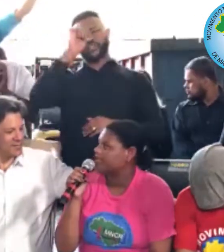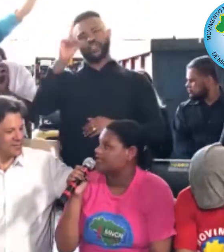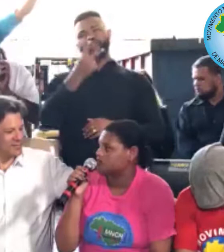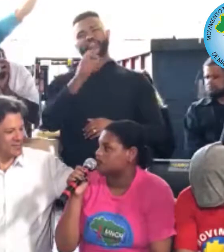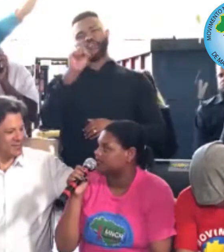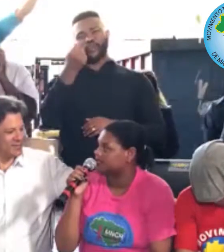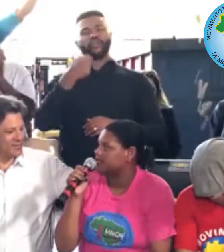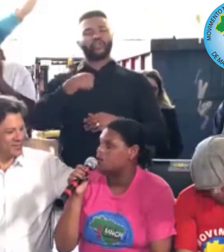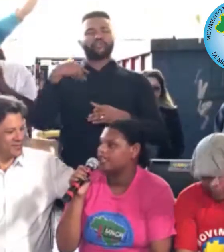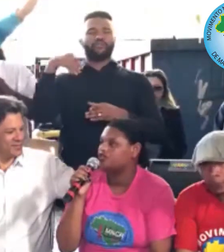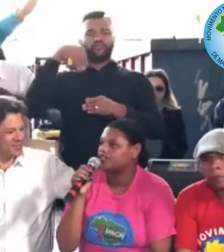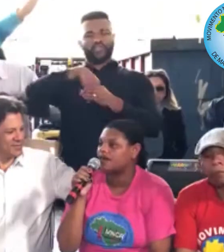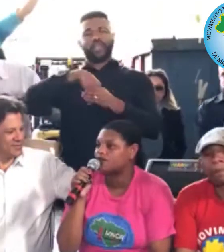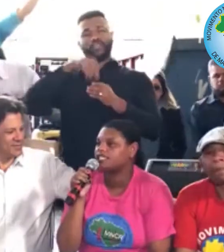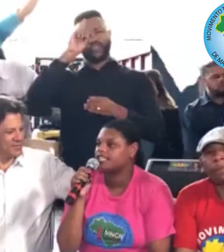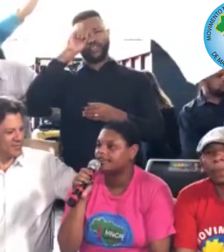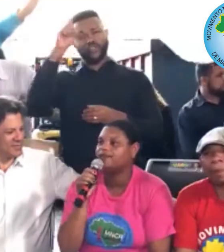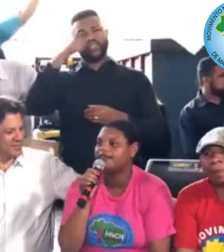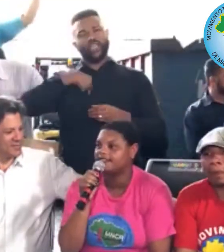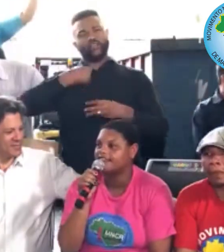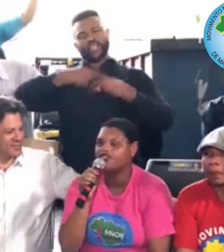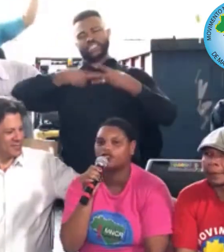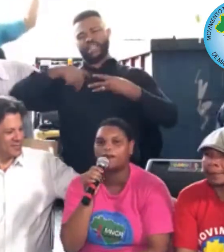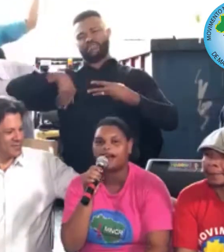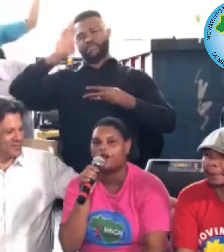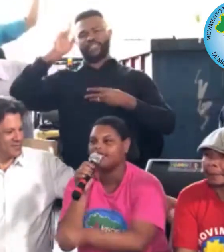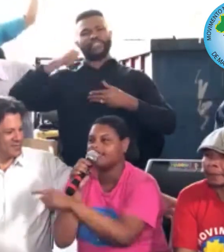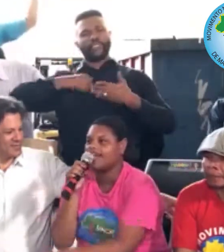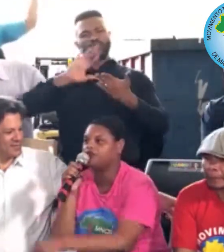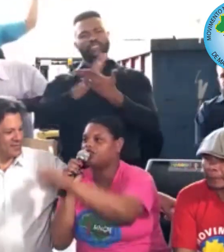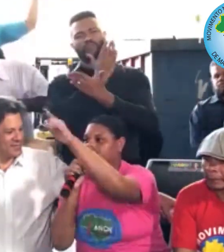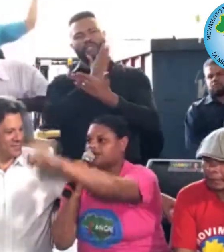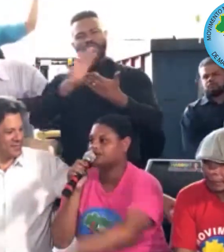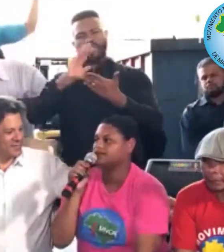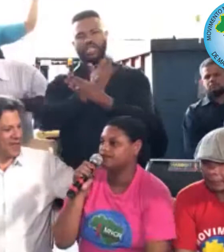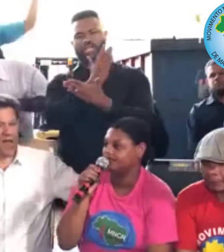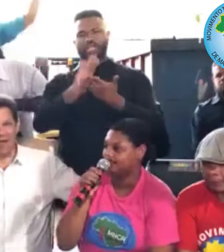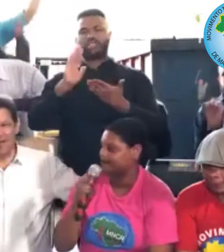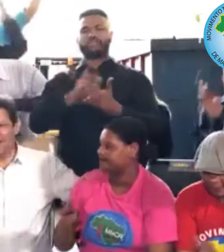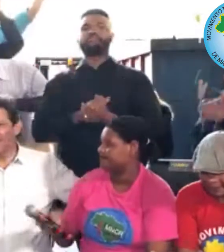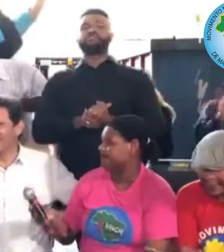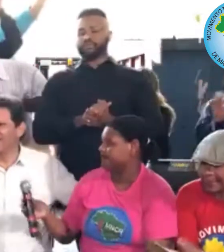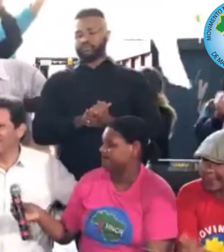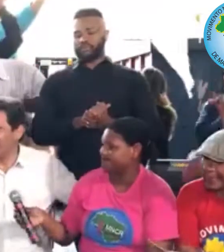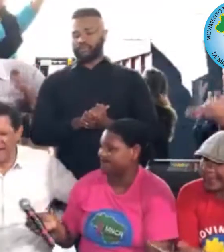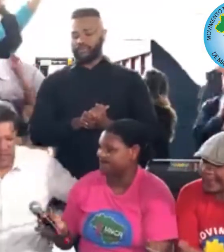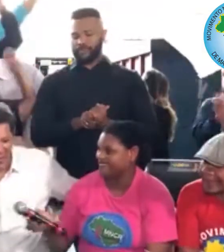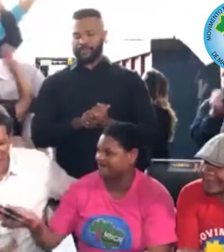28 para ir às urnas. Porque é o dia que eu mais vou reciclar nesse país. Que eu vou separar o reciclável do rejeito. Obrigado.